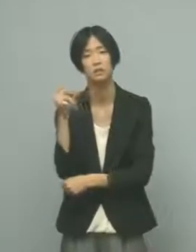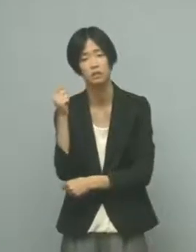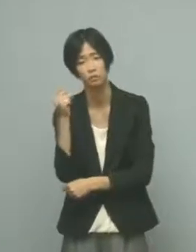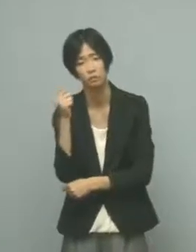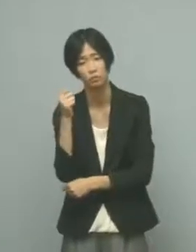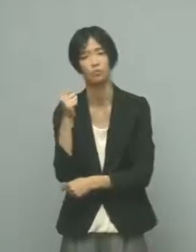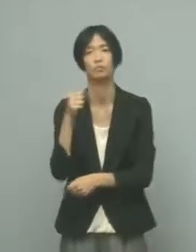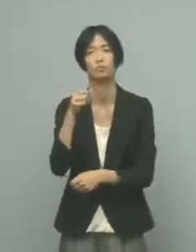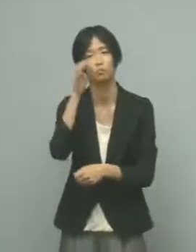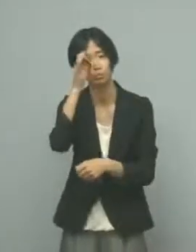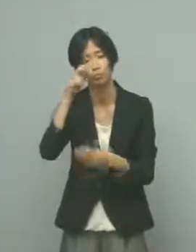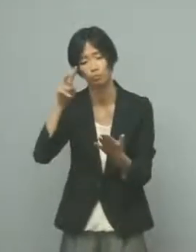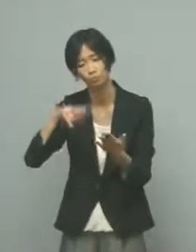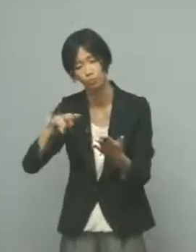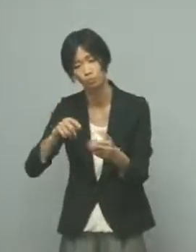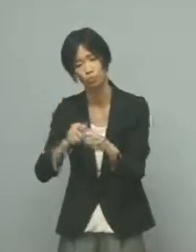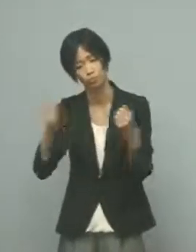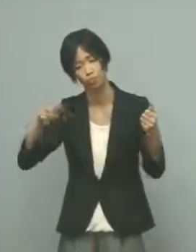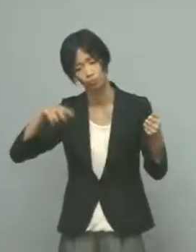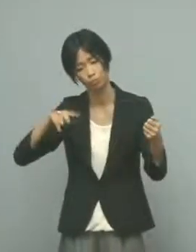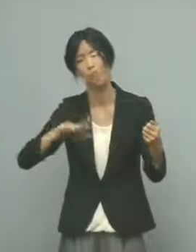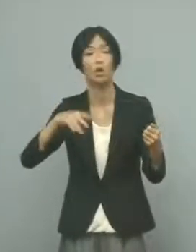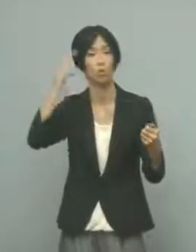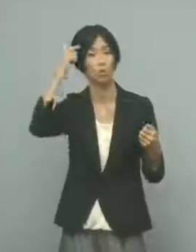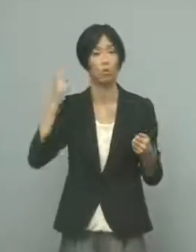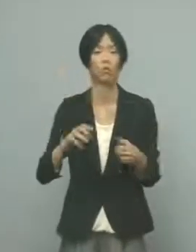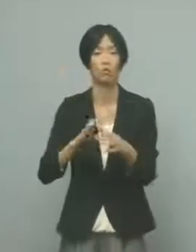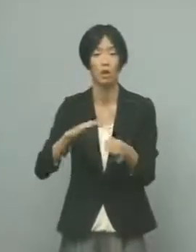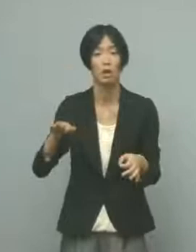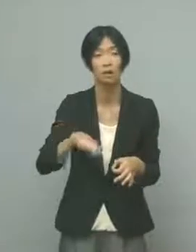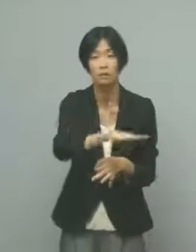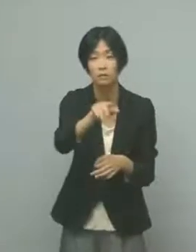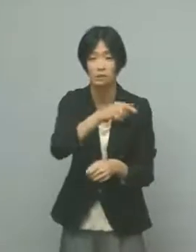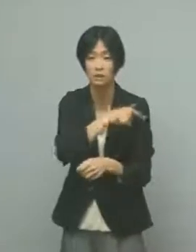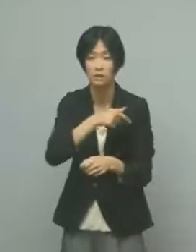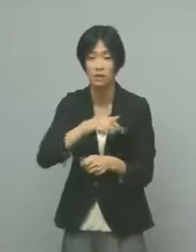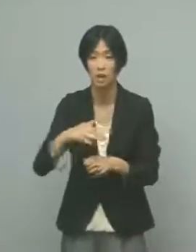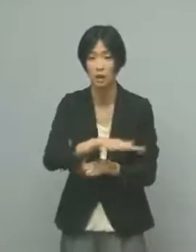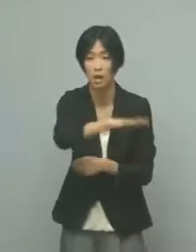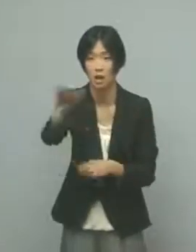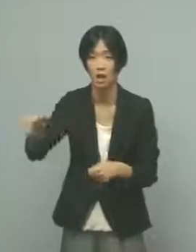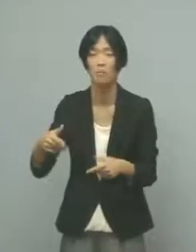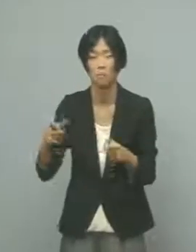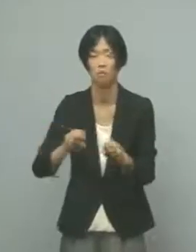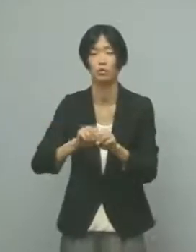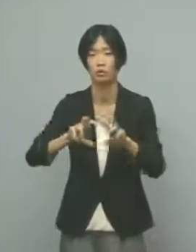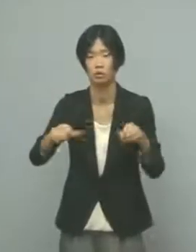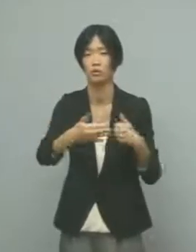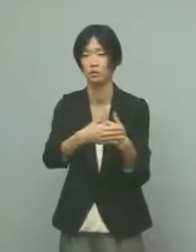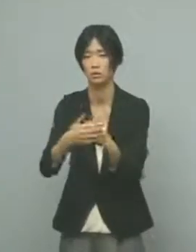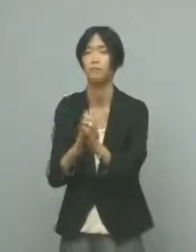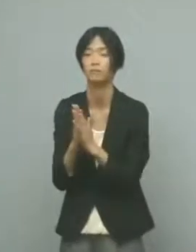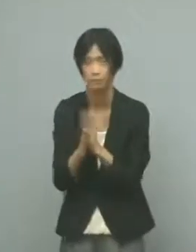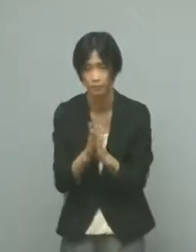ると思いますので、皆様方からもぜひ周知をしていただきたいというふうに思います。